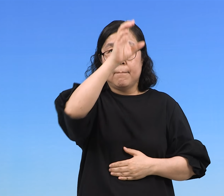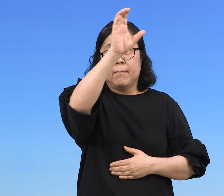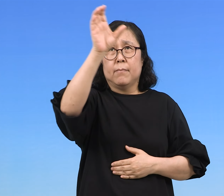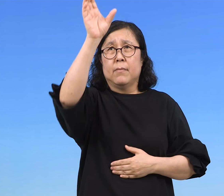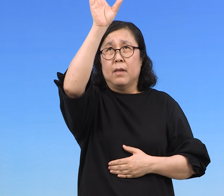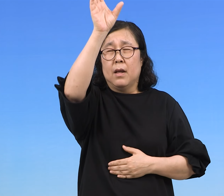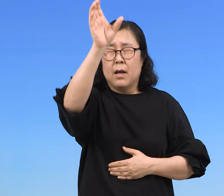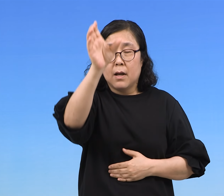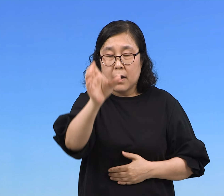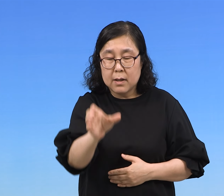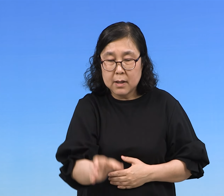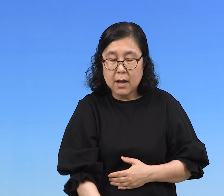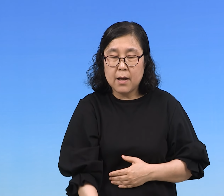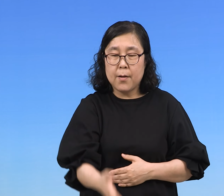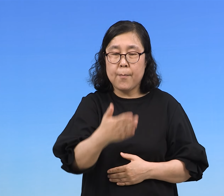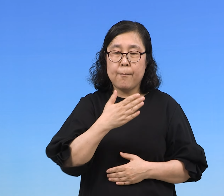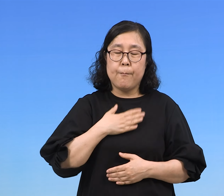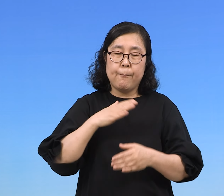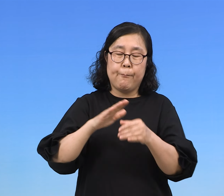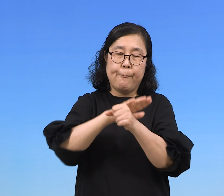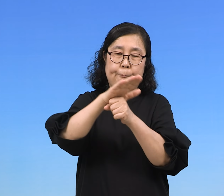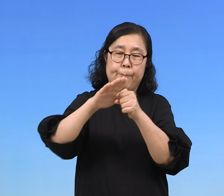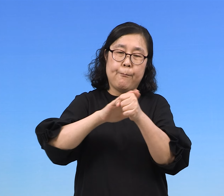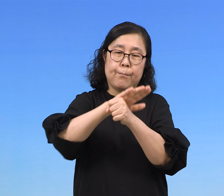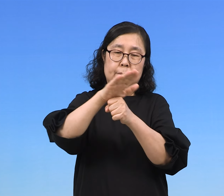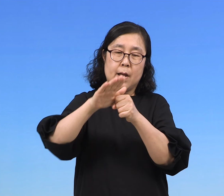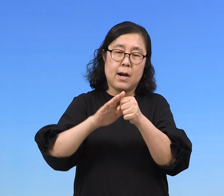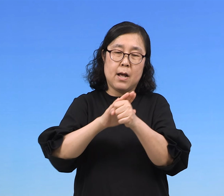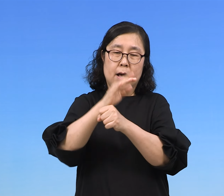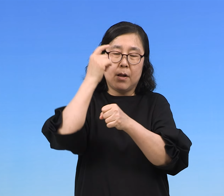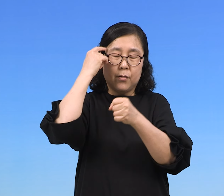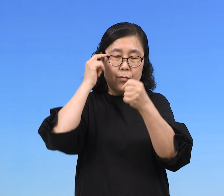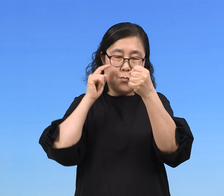십자가를 내가